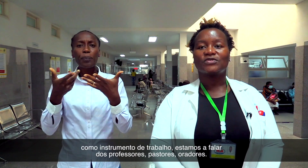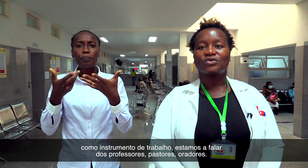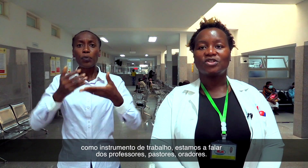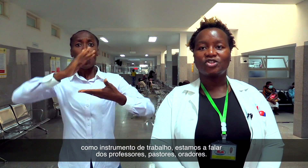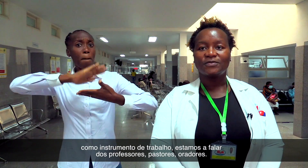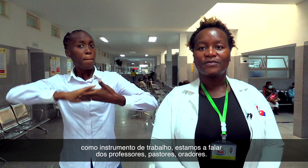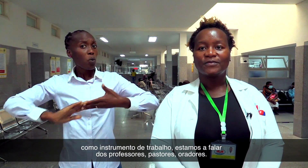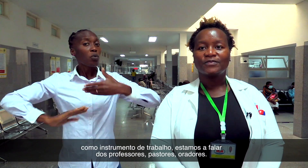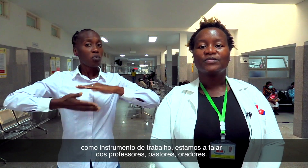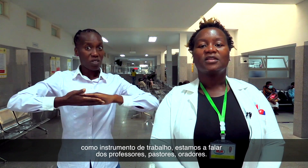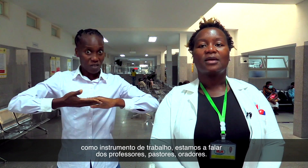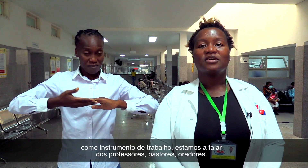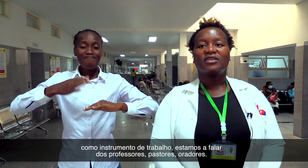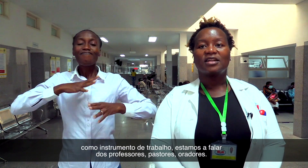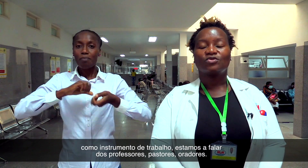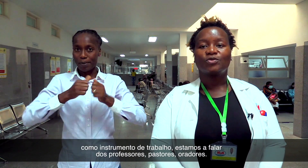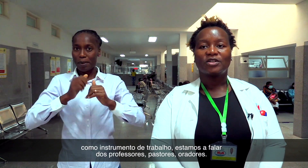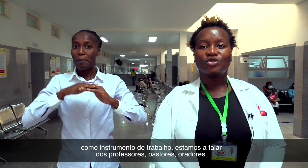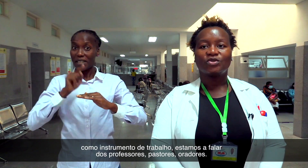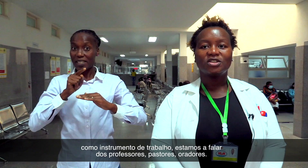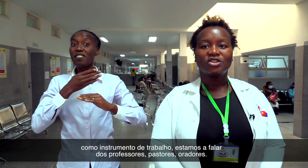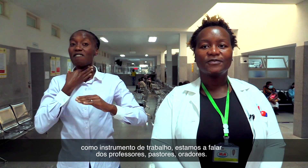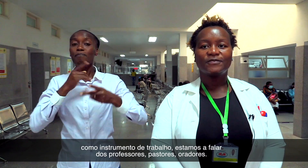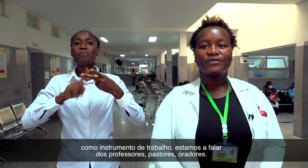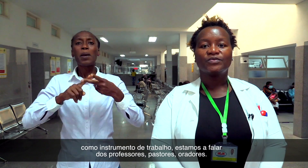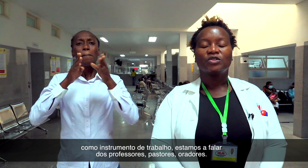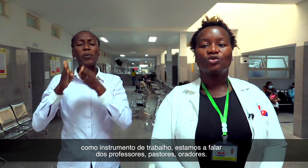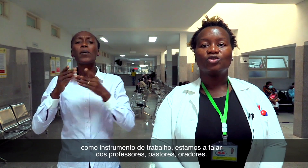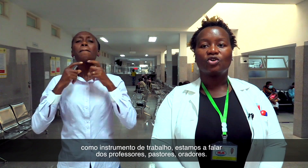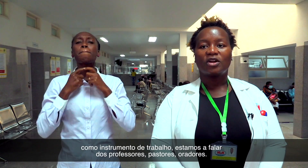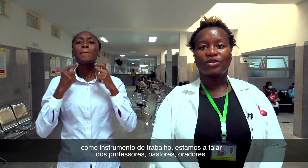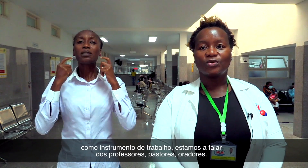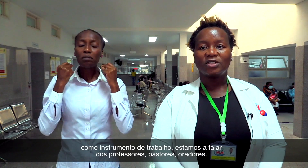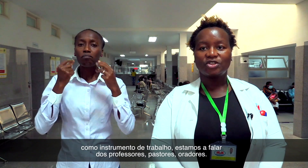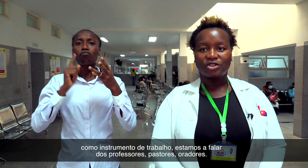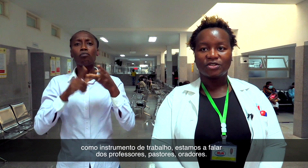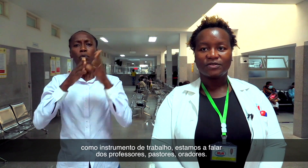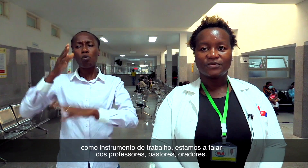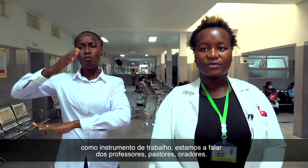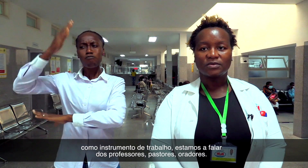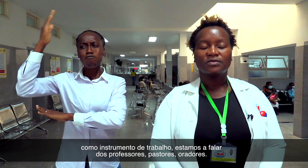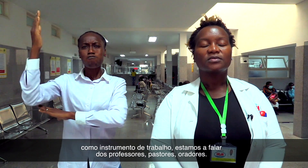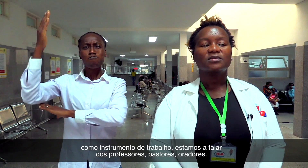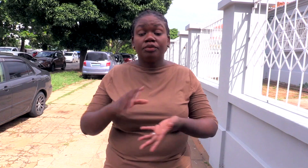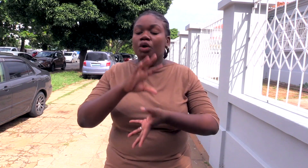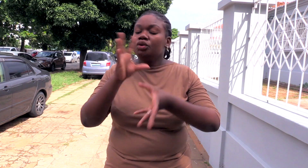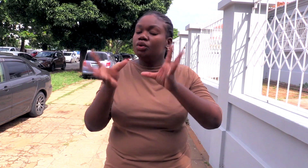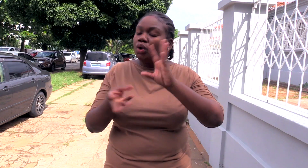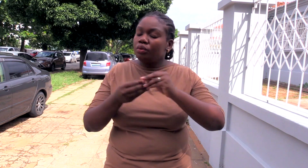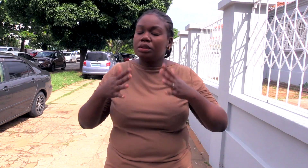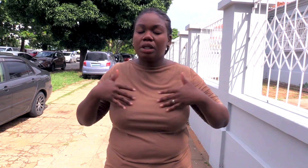dos professores, estaremos a falar dos pastores, dos oradores.